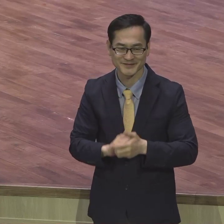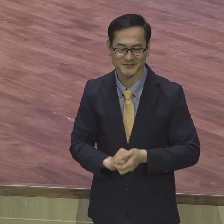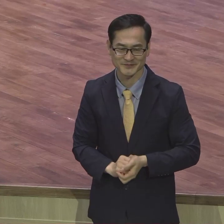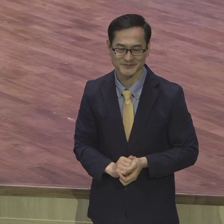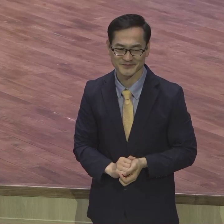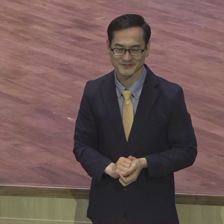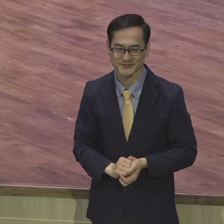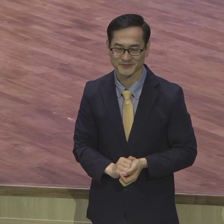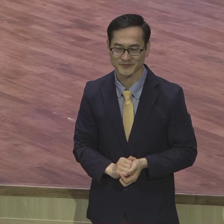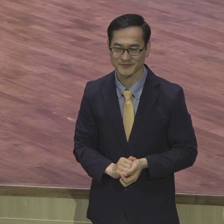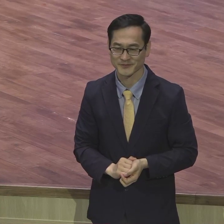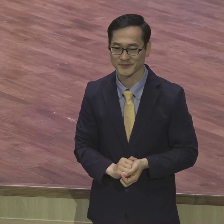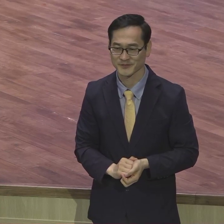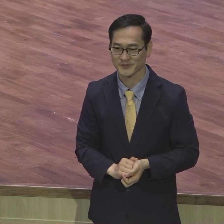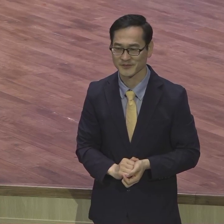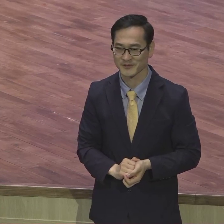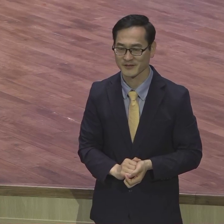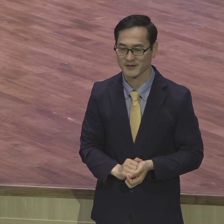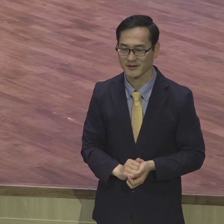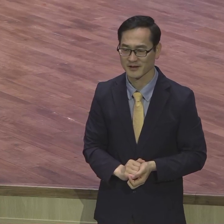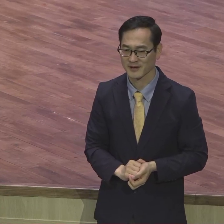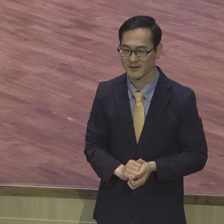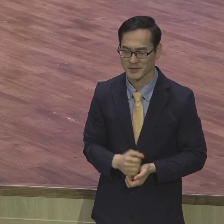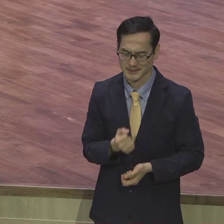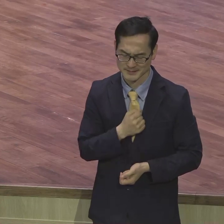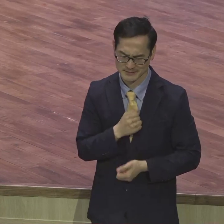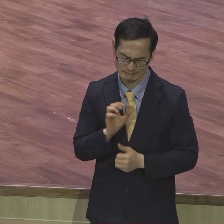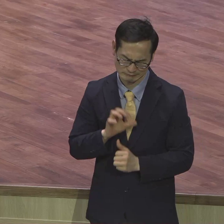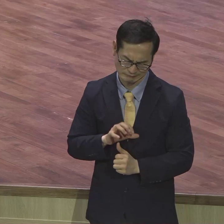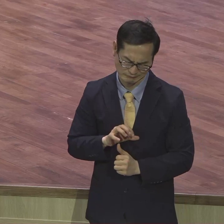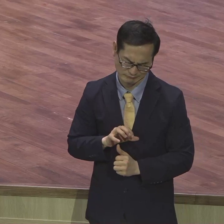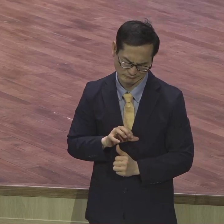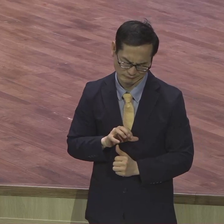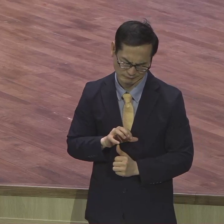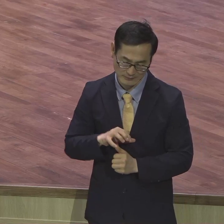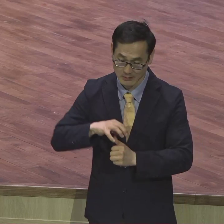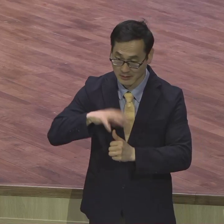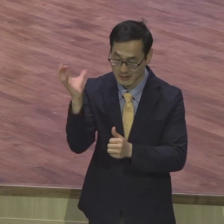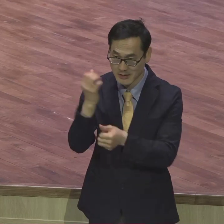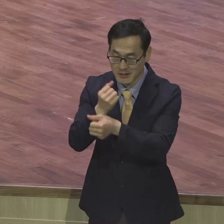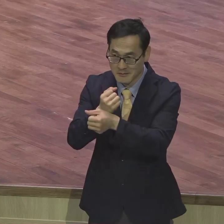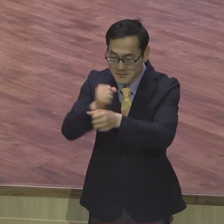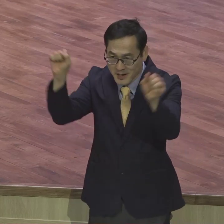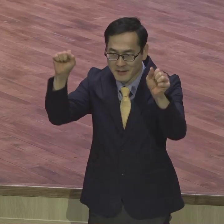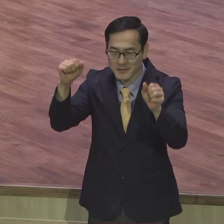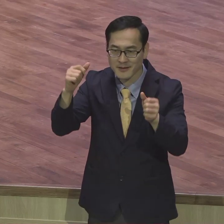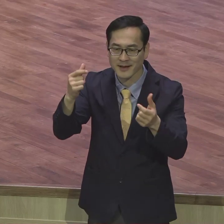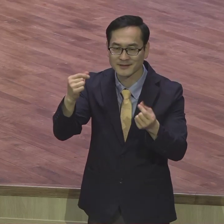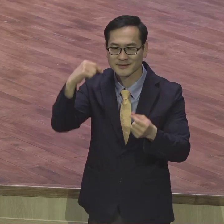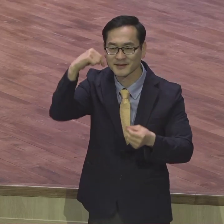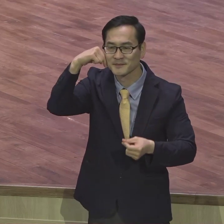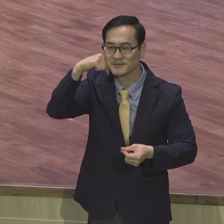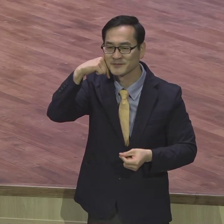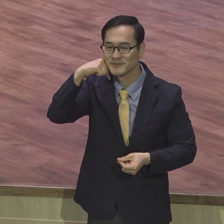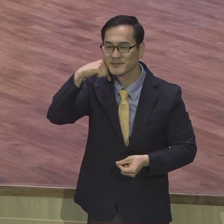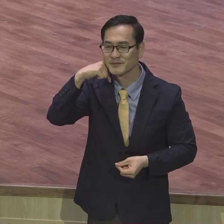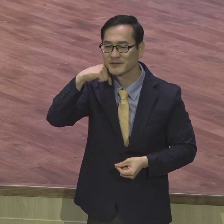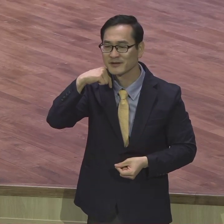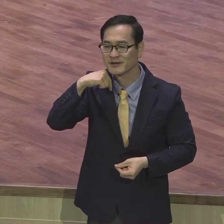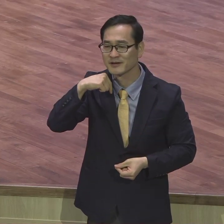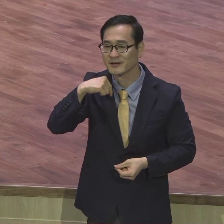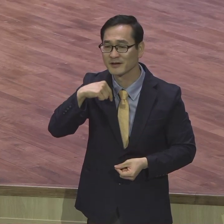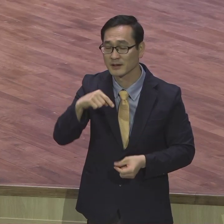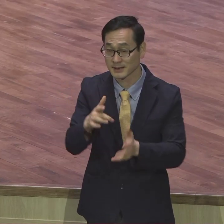모든 묵은 체중을 완전히 그렇게 내려가게 하는 말씀입니다. 예수